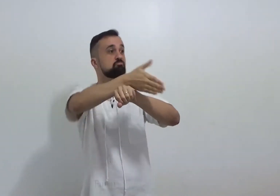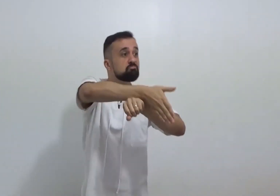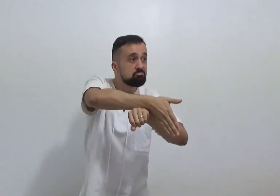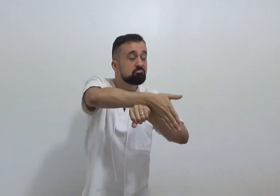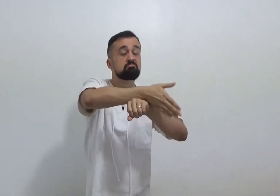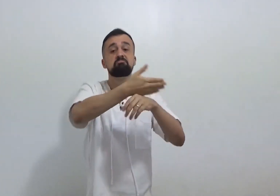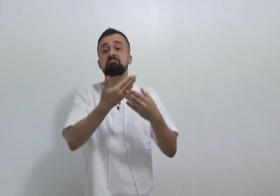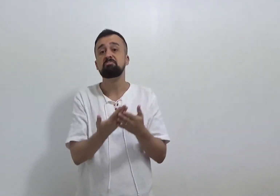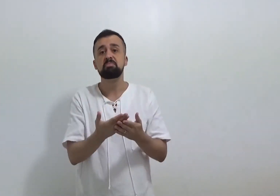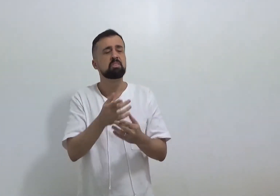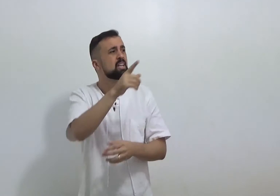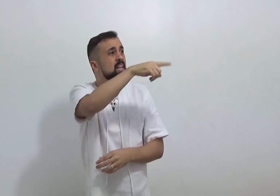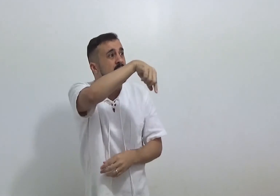entrando no prédio da FUNAI.